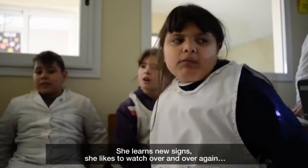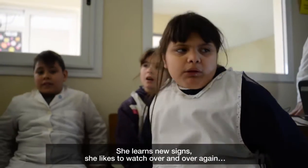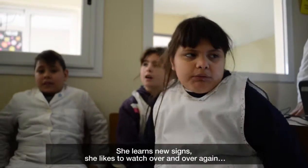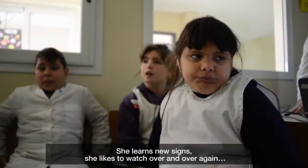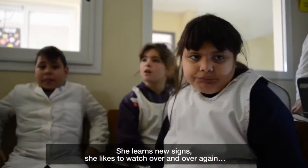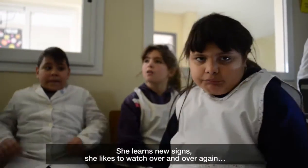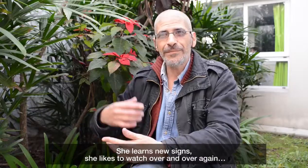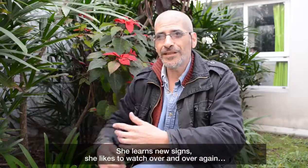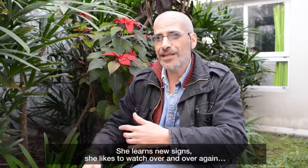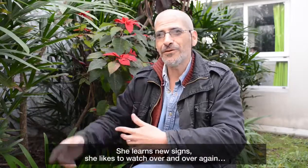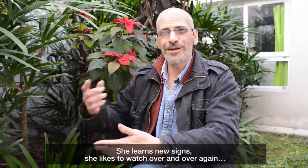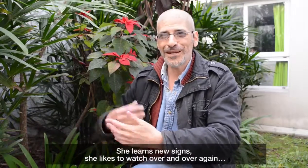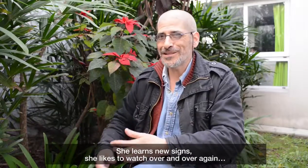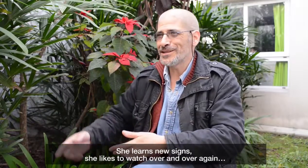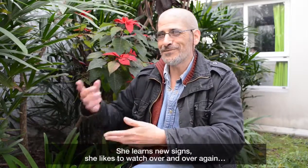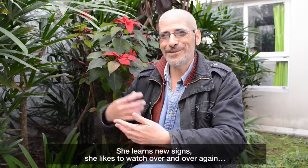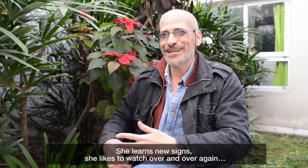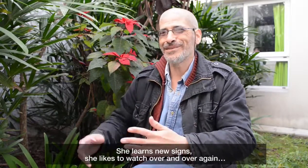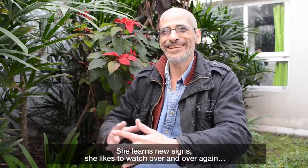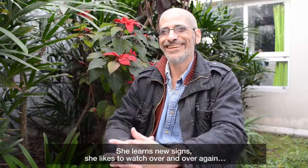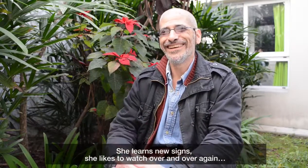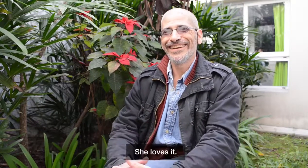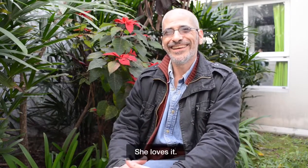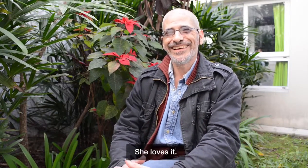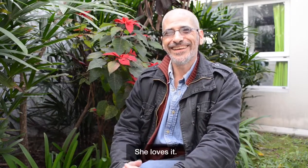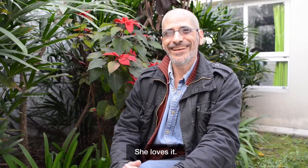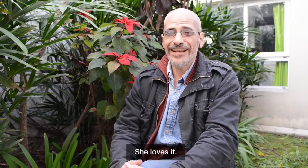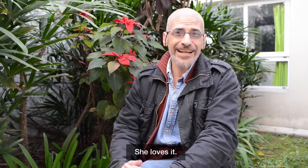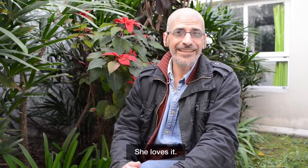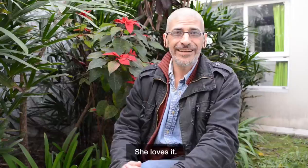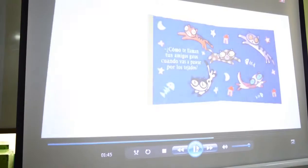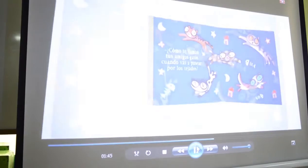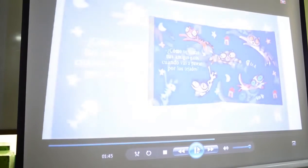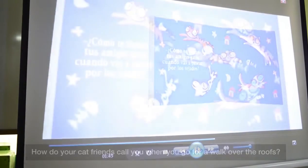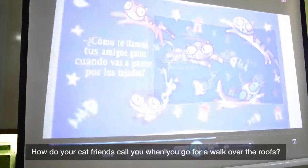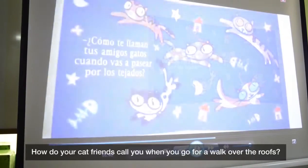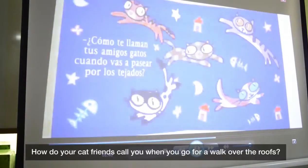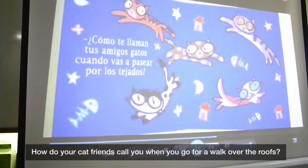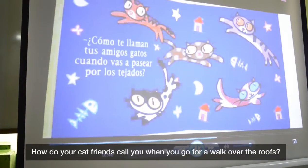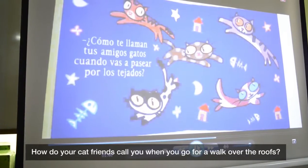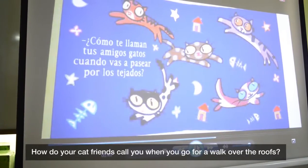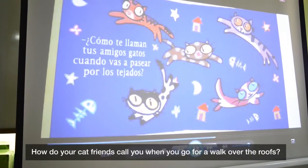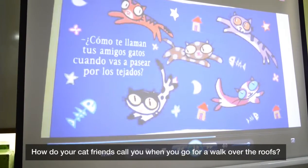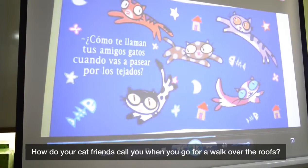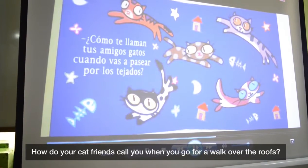pide ver y volver a repetir y volver a repetir y volver a repetir. Le encanta. ¿Cómo te llaman tus amigos gatos cuando vas a pasear por los